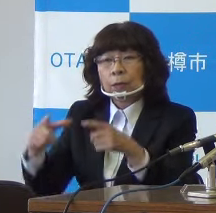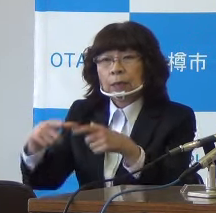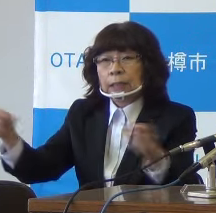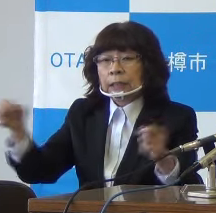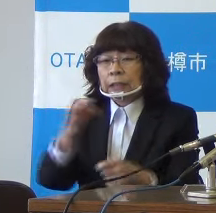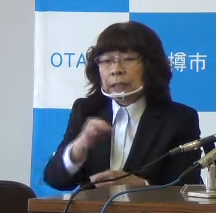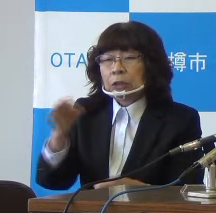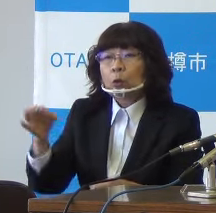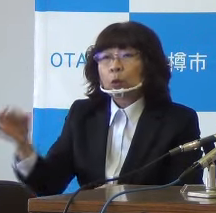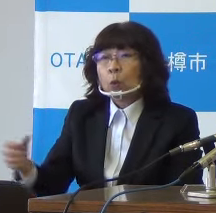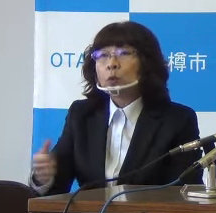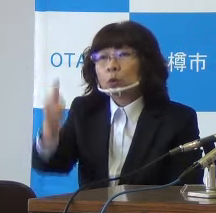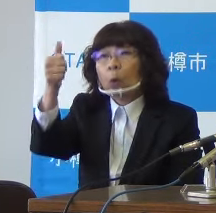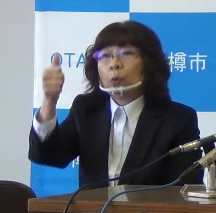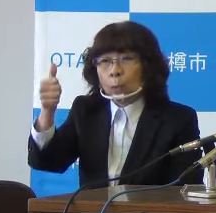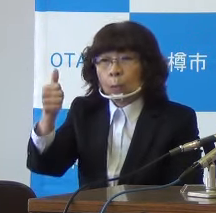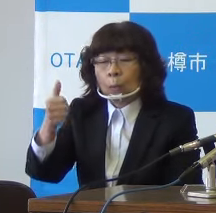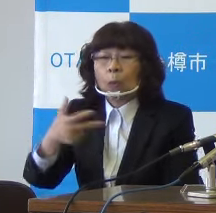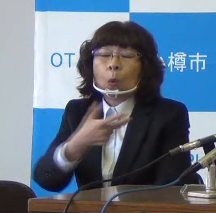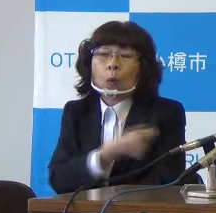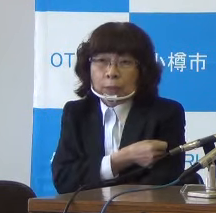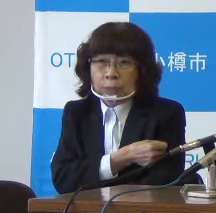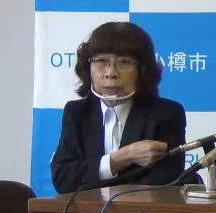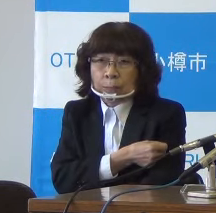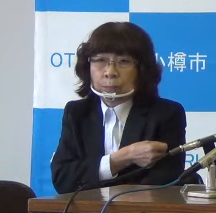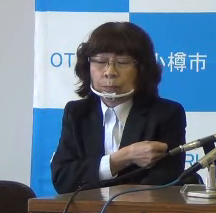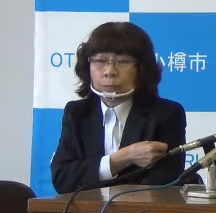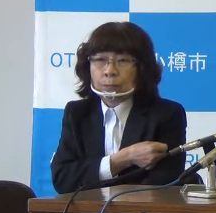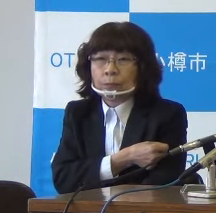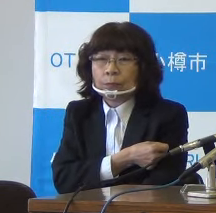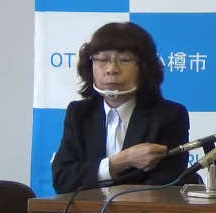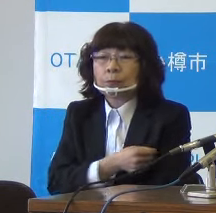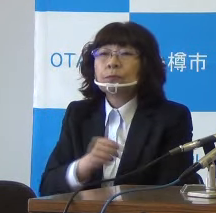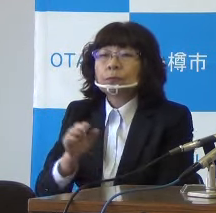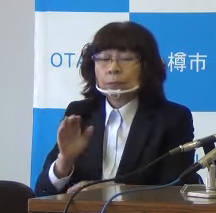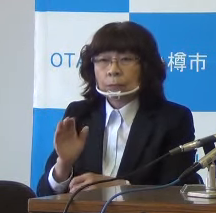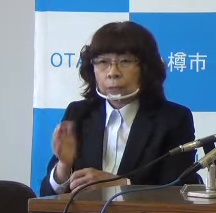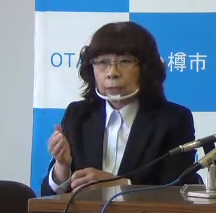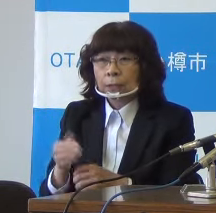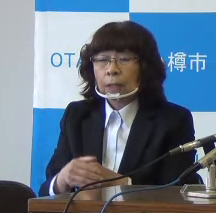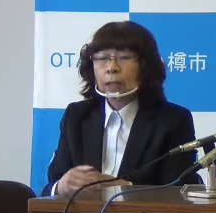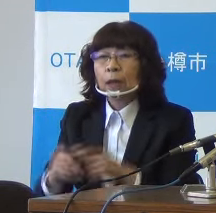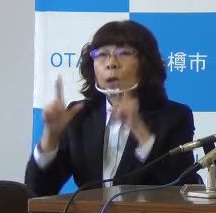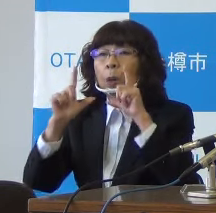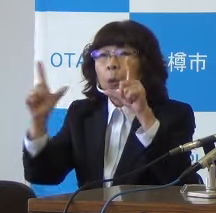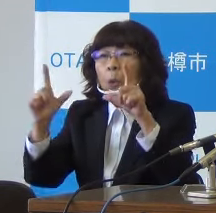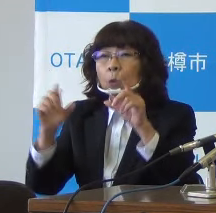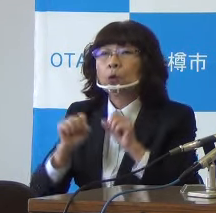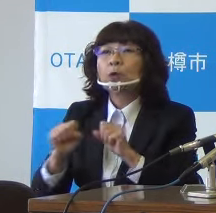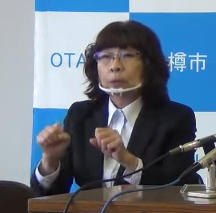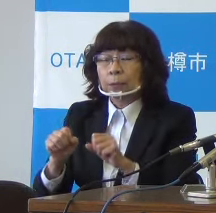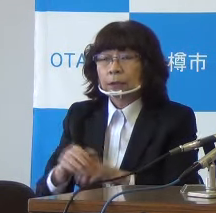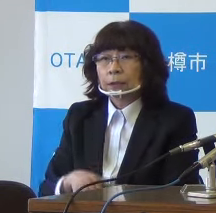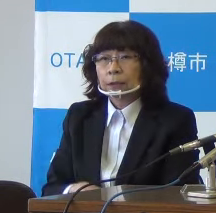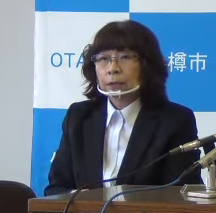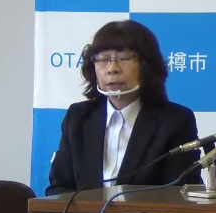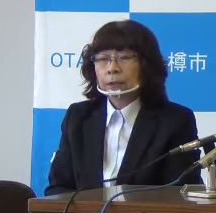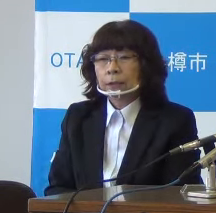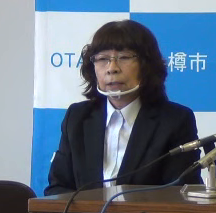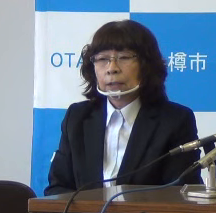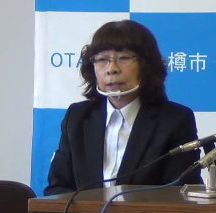市町村長のワクチン接種についてご報告をさせていただきます